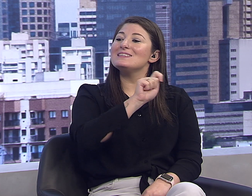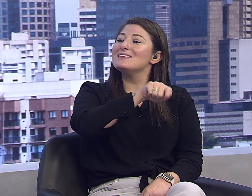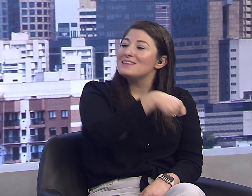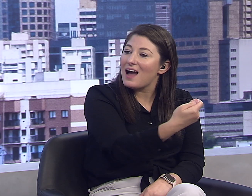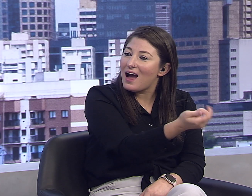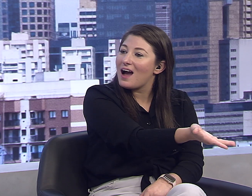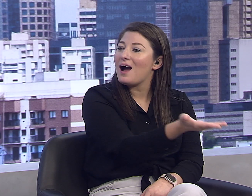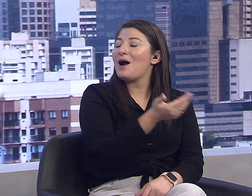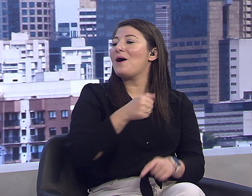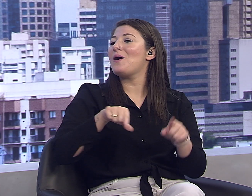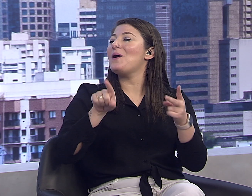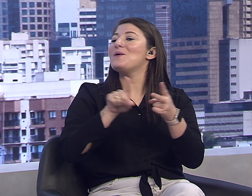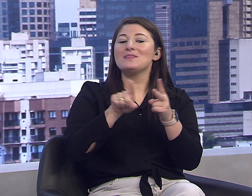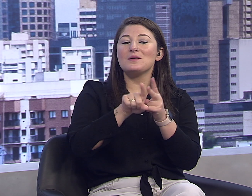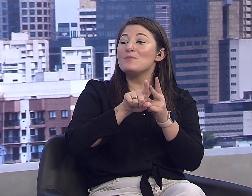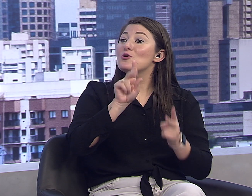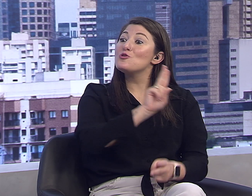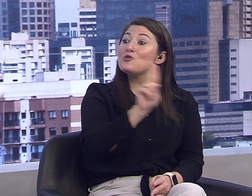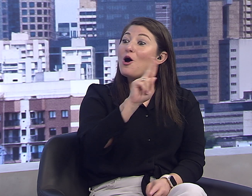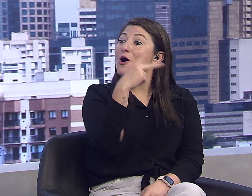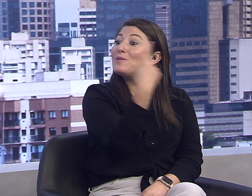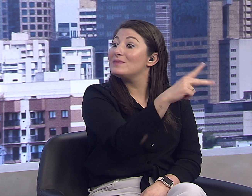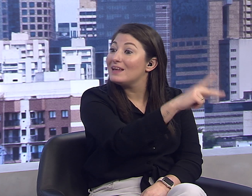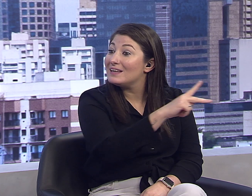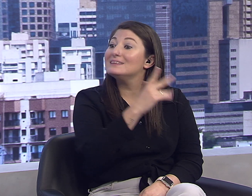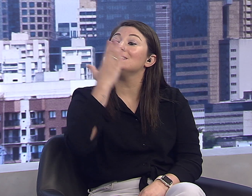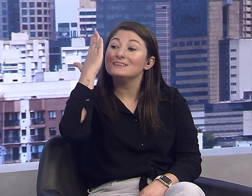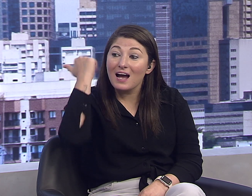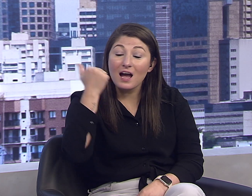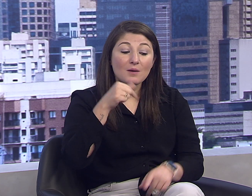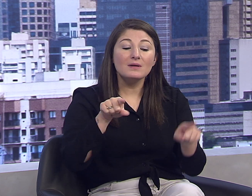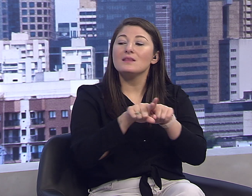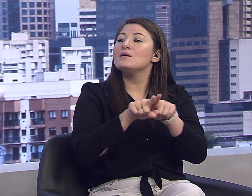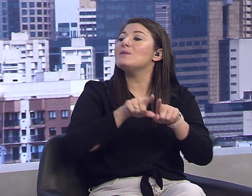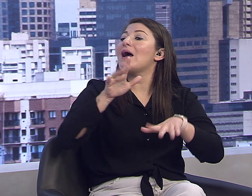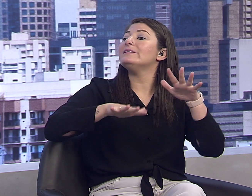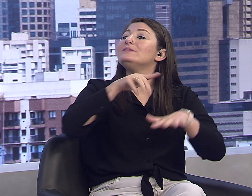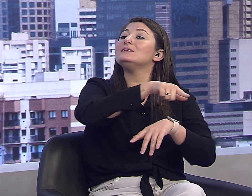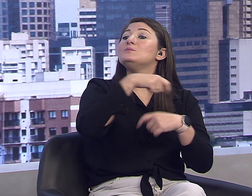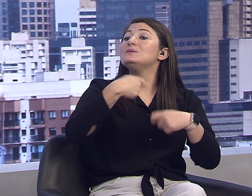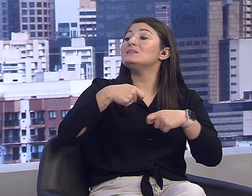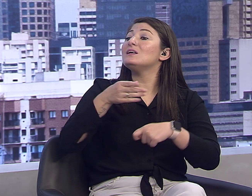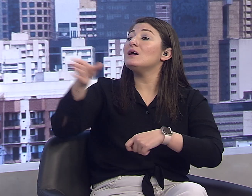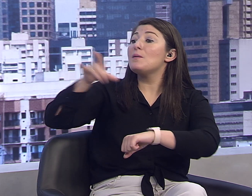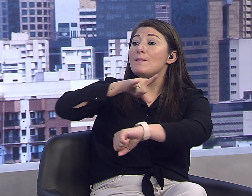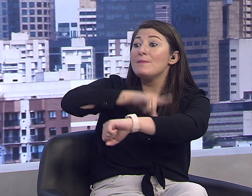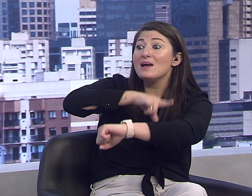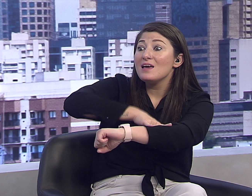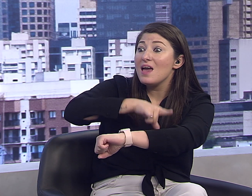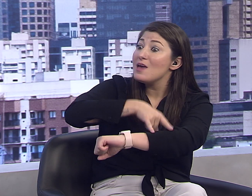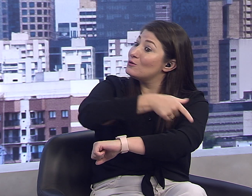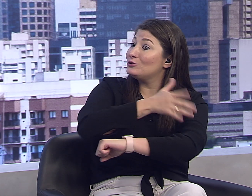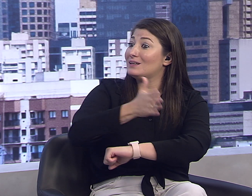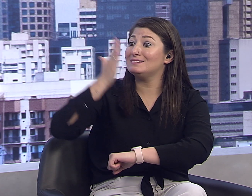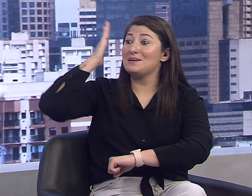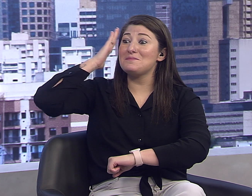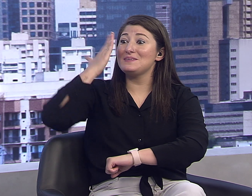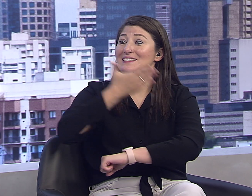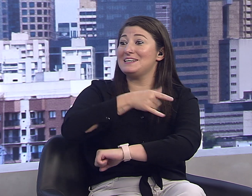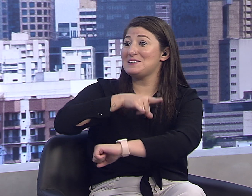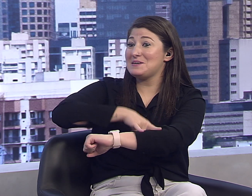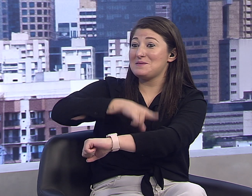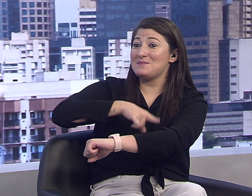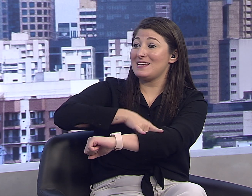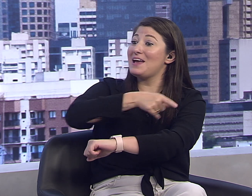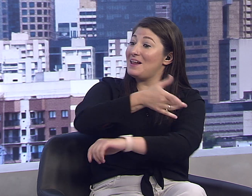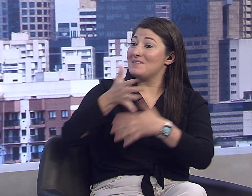conseguindo se comunicar através da língua de sinais. Então, ele aprendeu o nome dele, ele já aprendeu o sinal, então ele sinalizava para